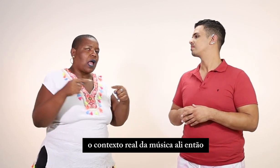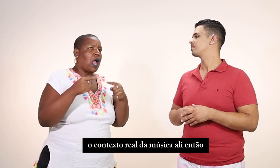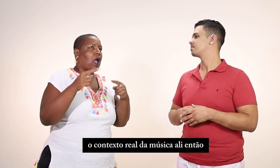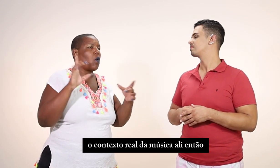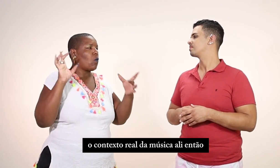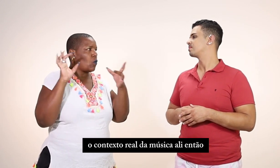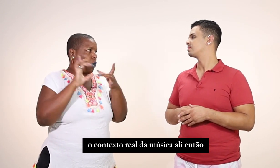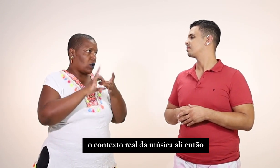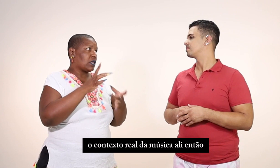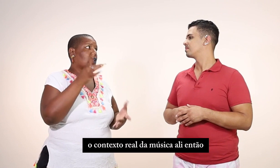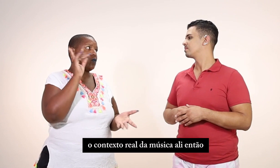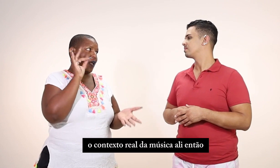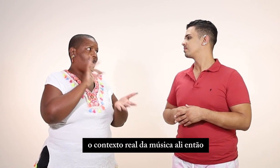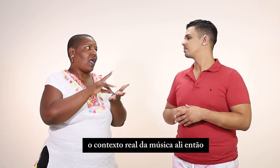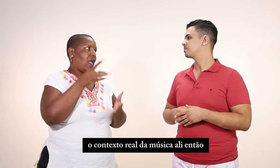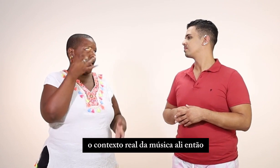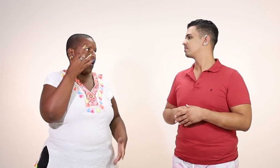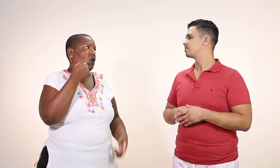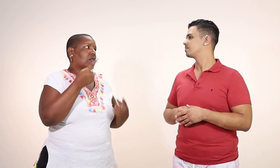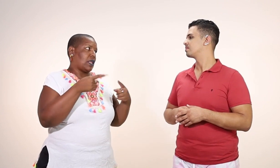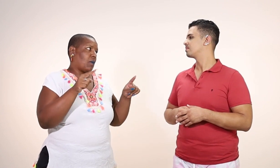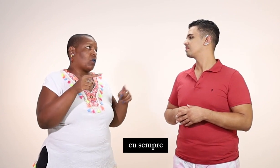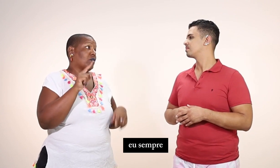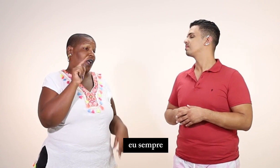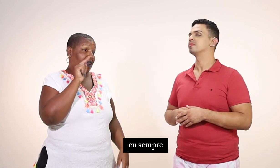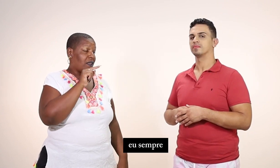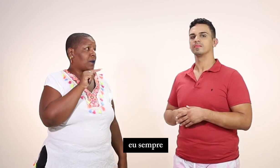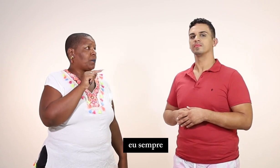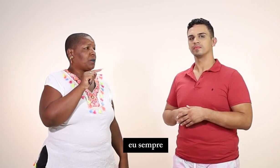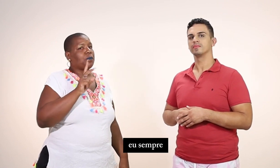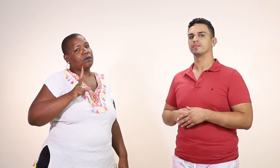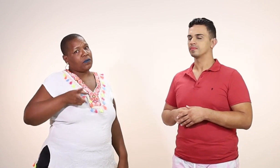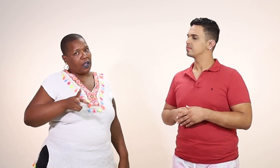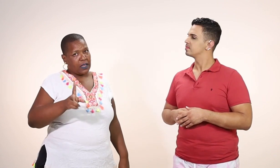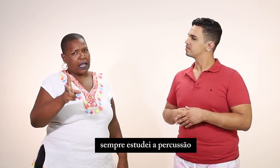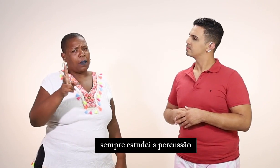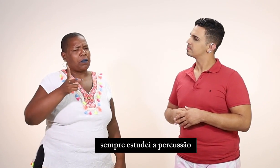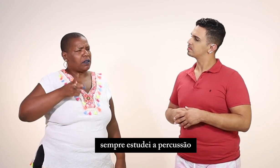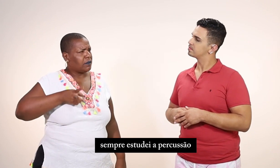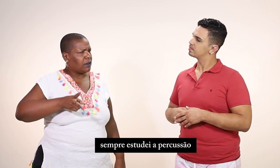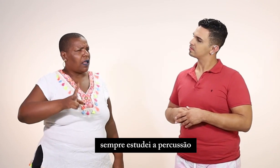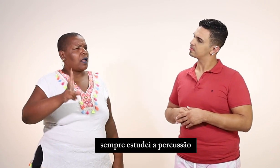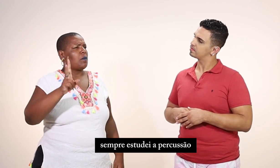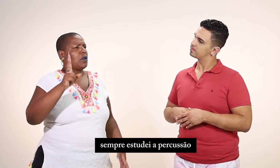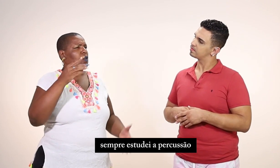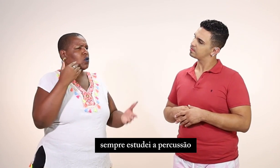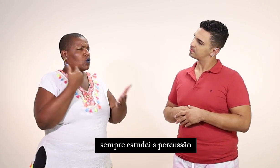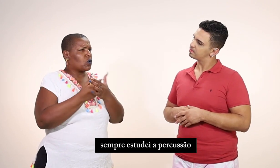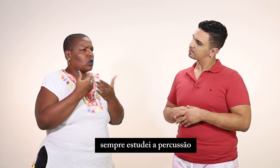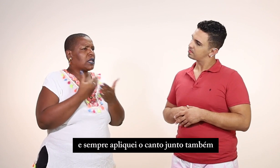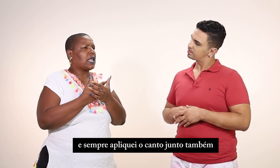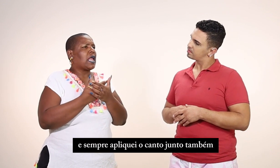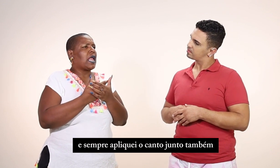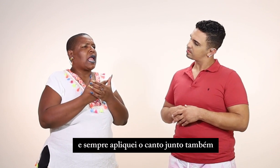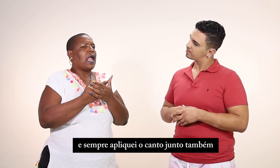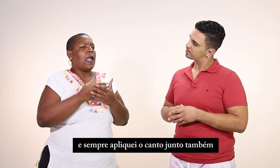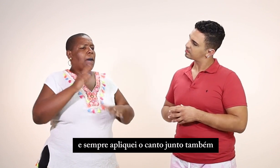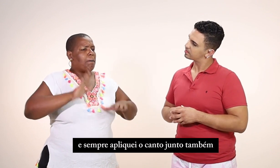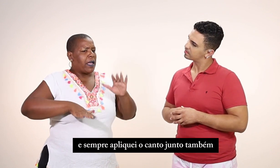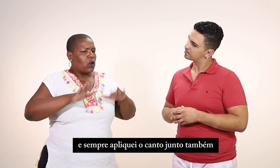contexto real da música ali. Então, eu sempre estudei a percussão e sempre apliquei o canto